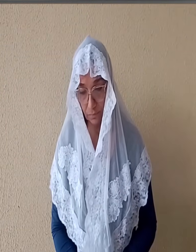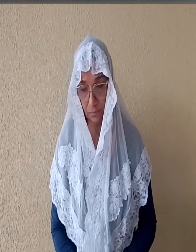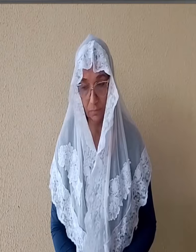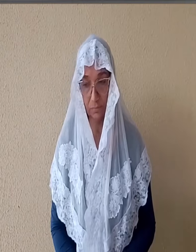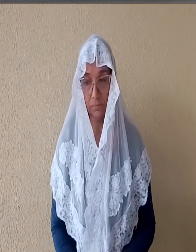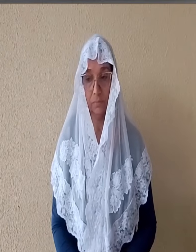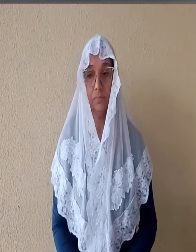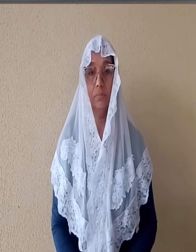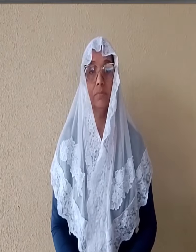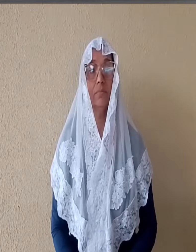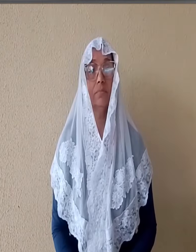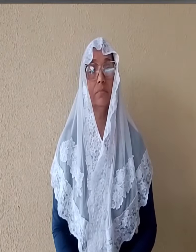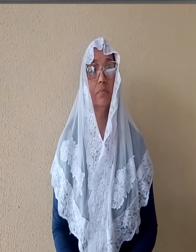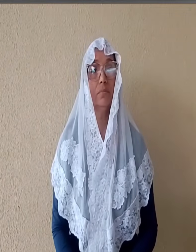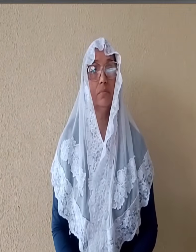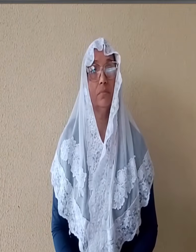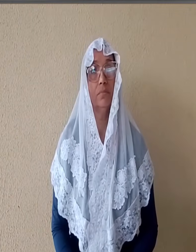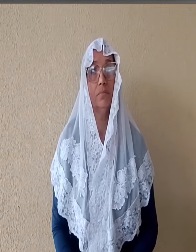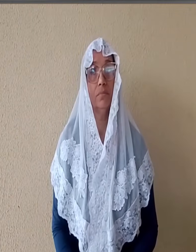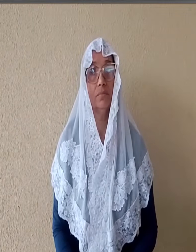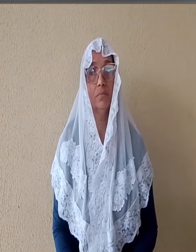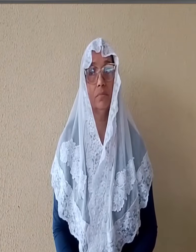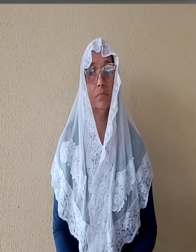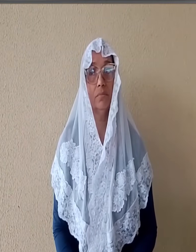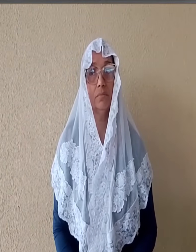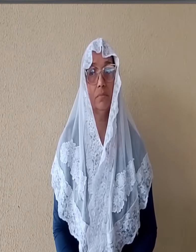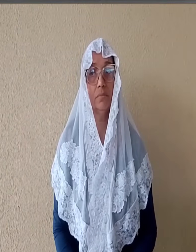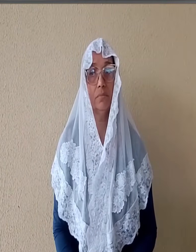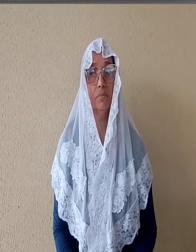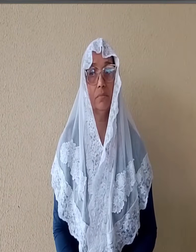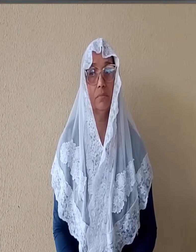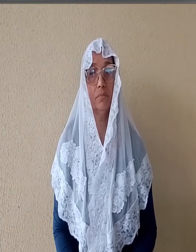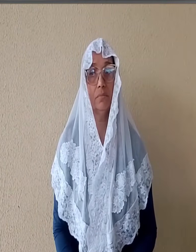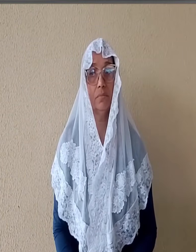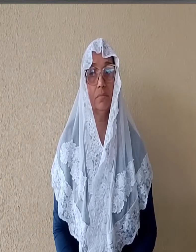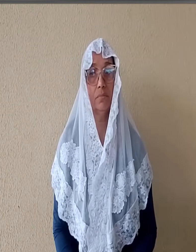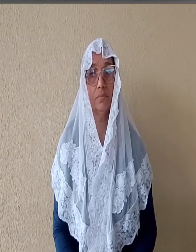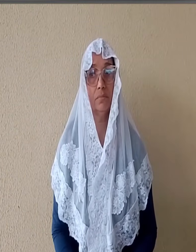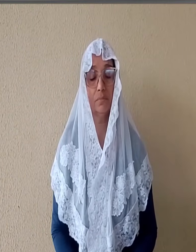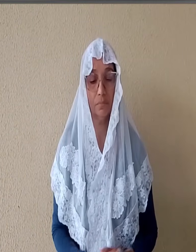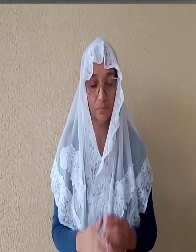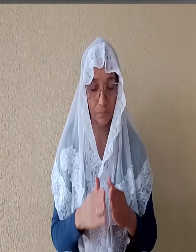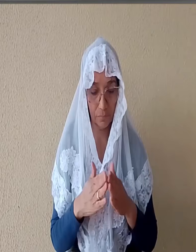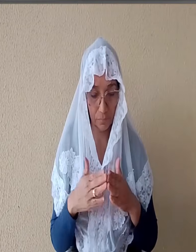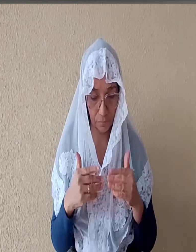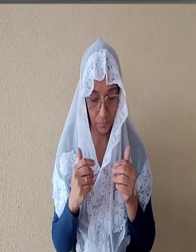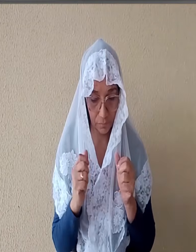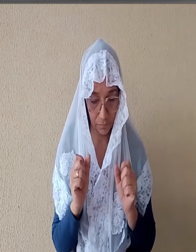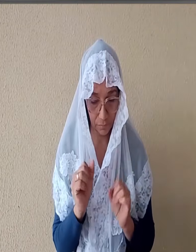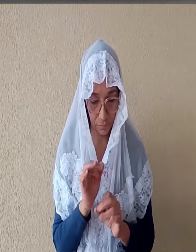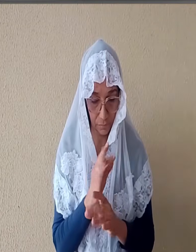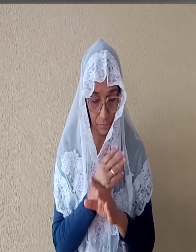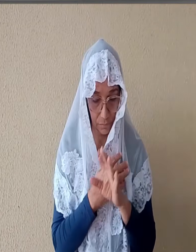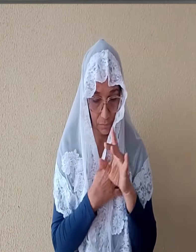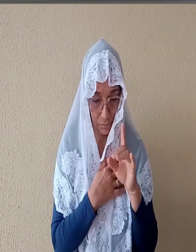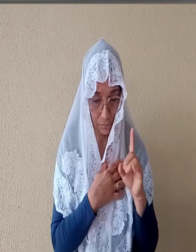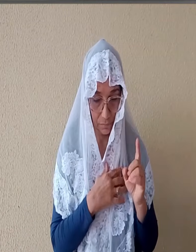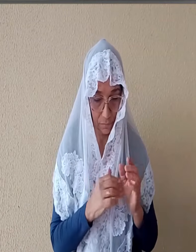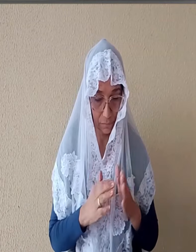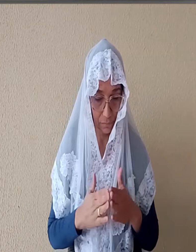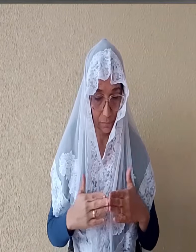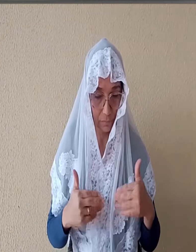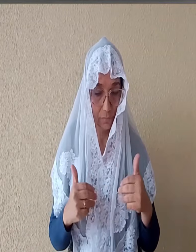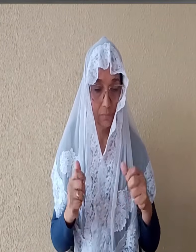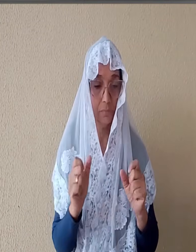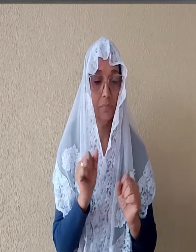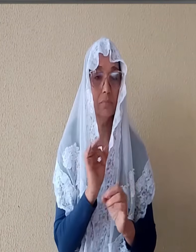glória. Catalaia. Glória, catá, Jesus. Glória, glória a Deus. Aleluia. Aleluia, Deus.